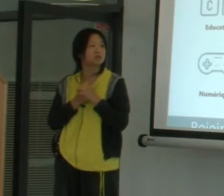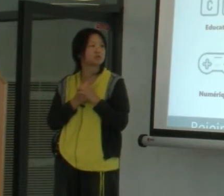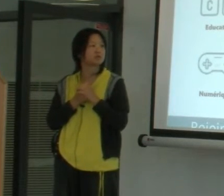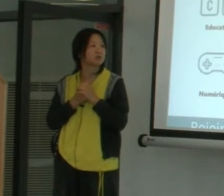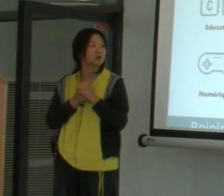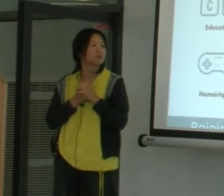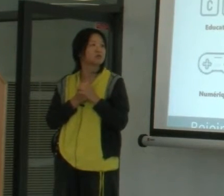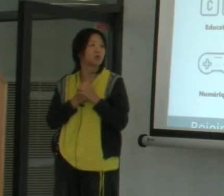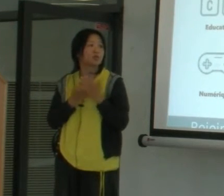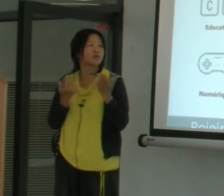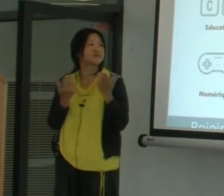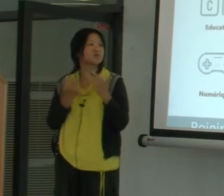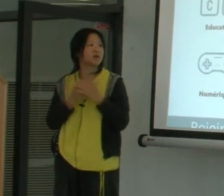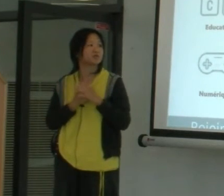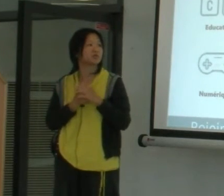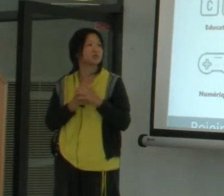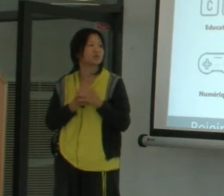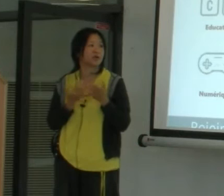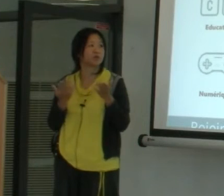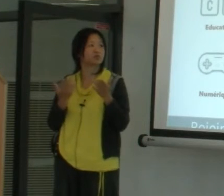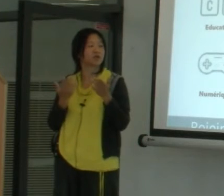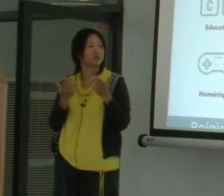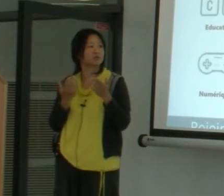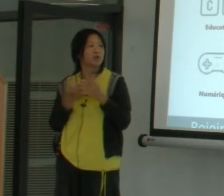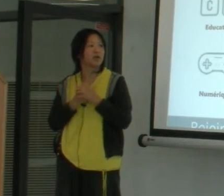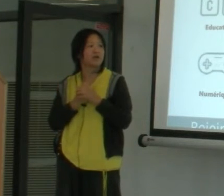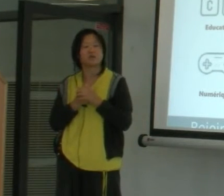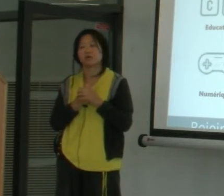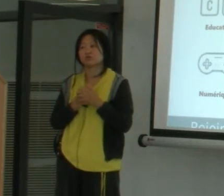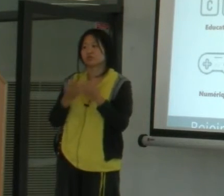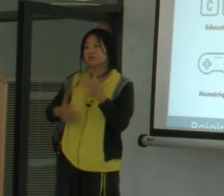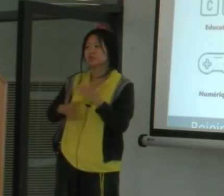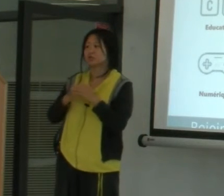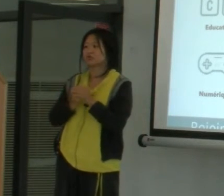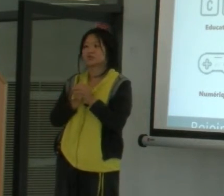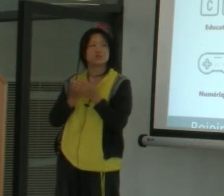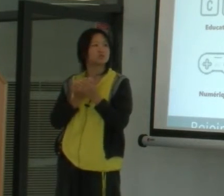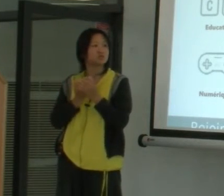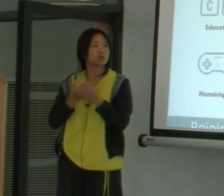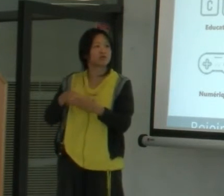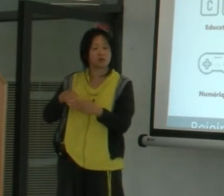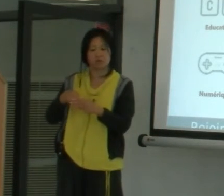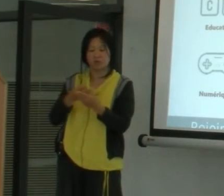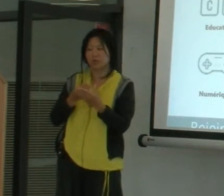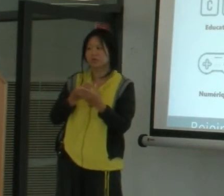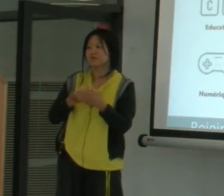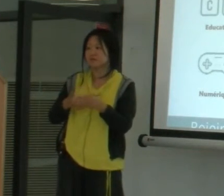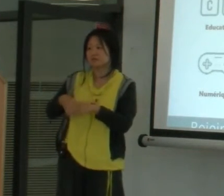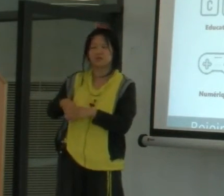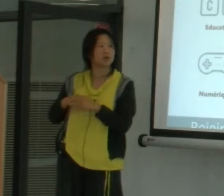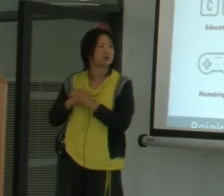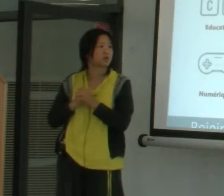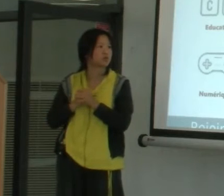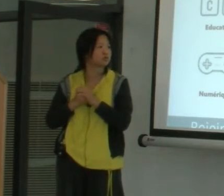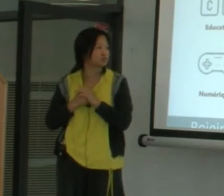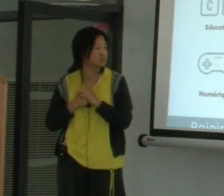qu'il oublie. Donc, pour réviser, par exemple, voilà, il pourrait avoir son éditeur de signes ou avoir imprimé des signes